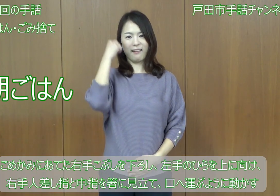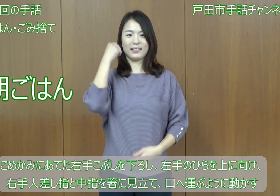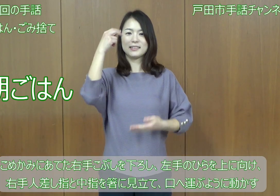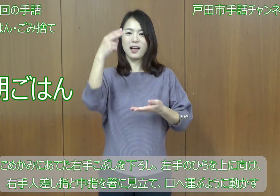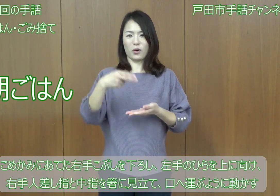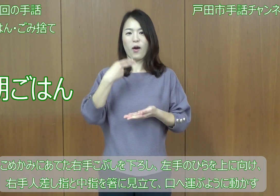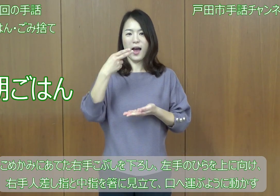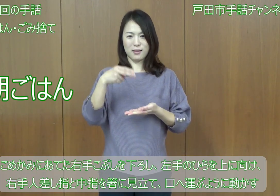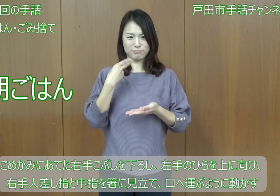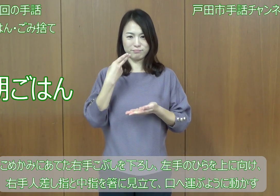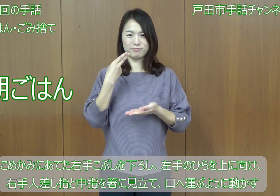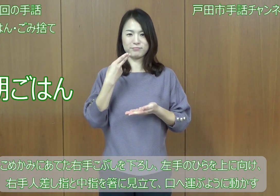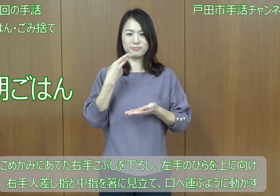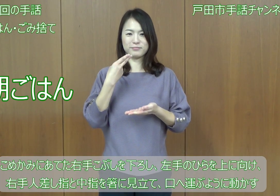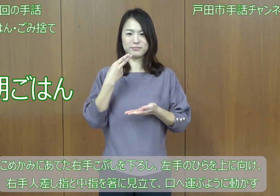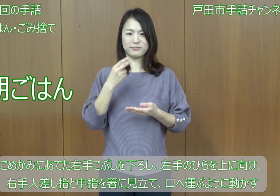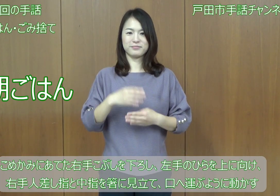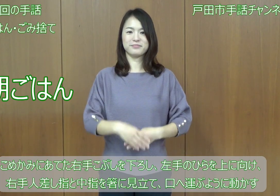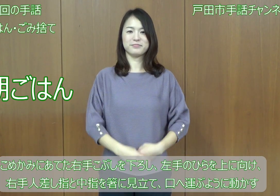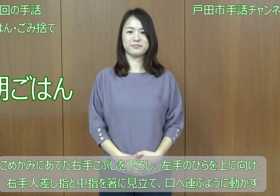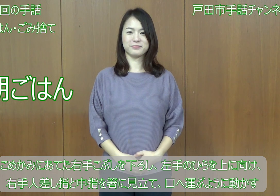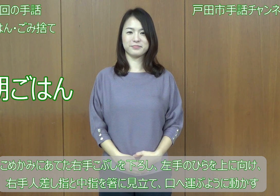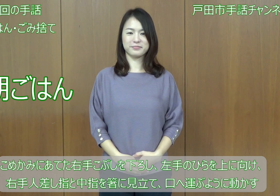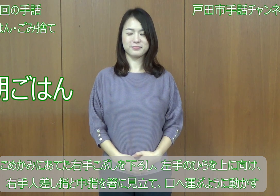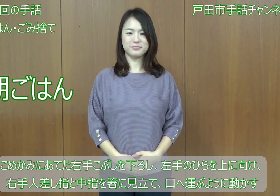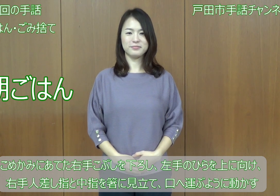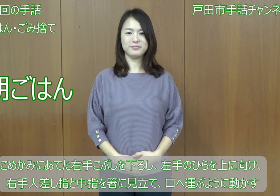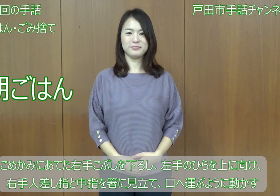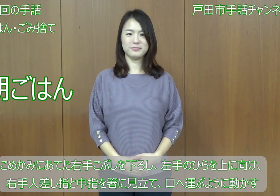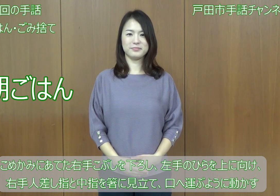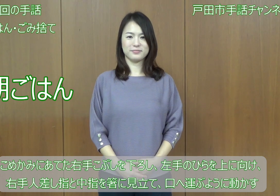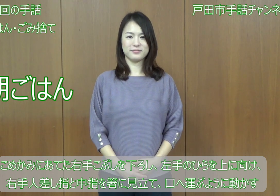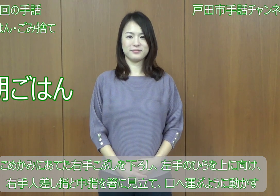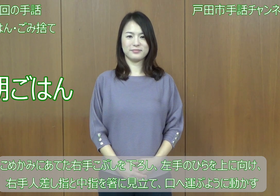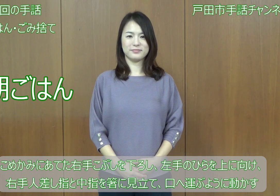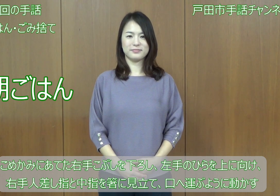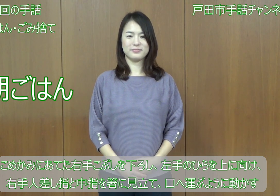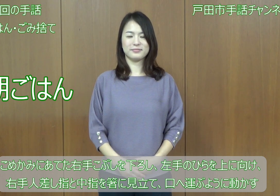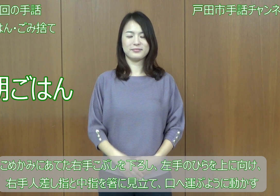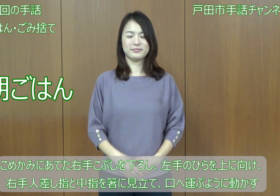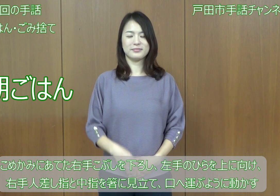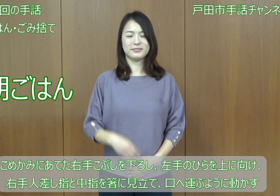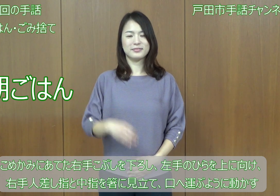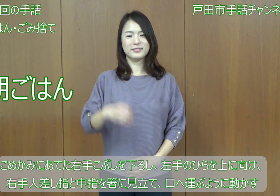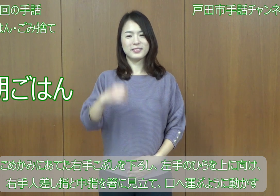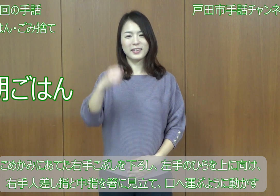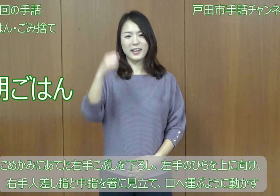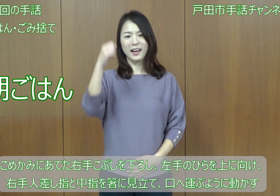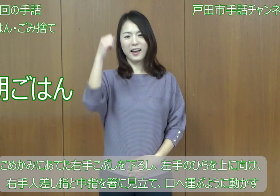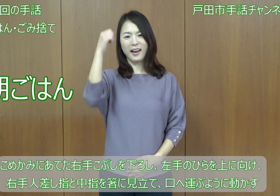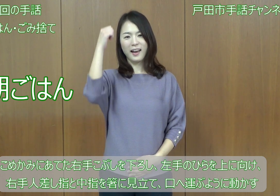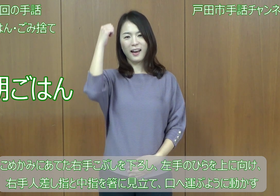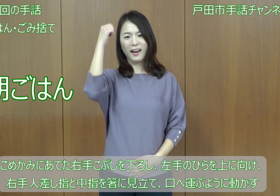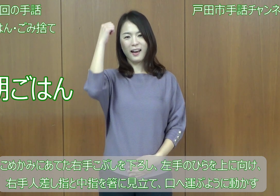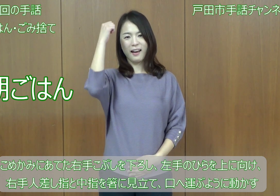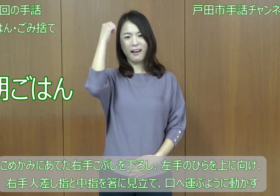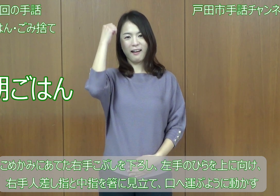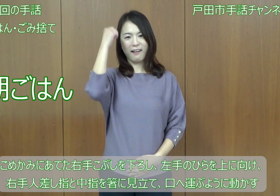朝ごはん、こめかみに当てた右手の拳を下ろし、左手のひらを上に向け、